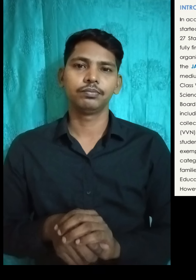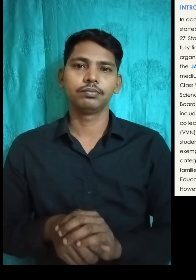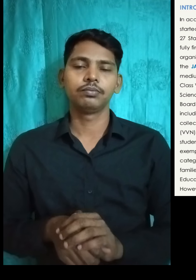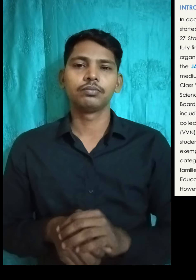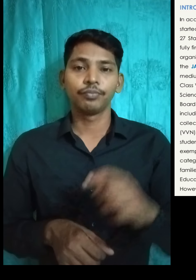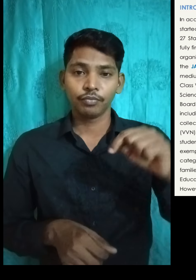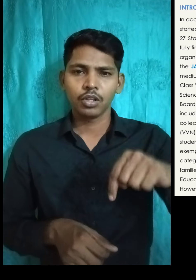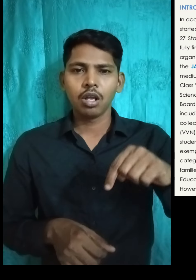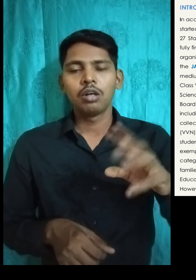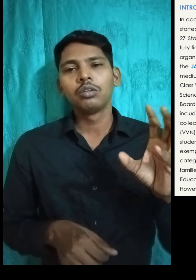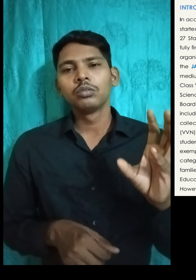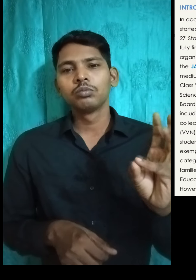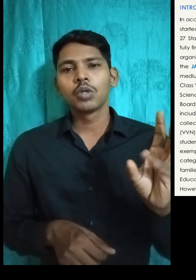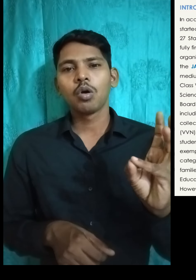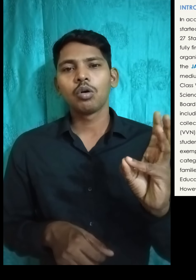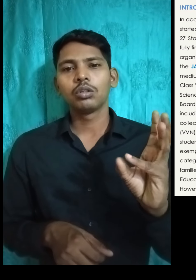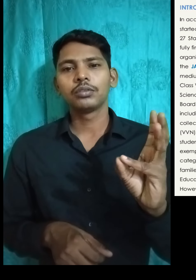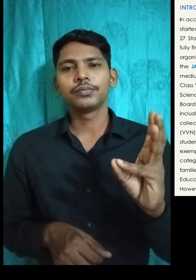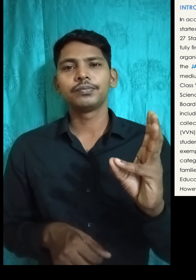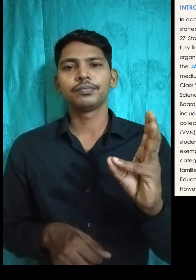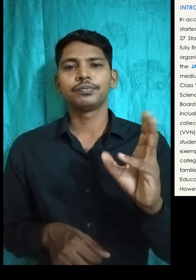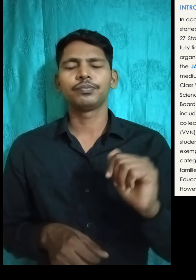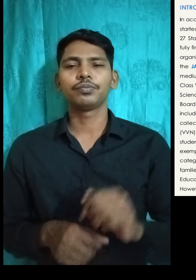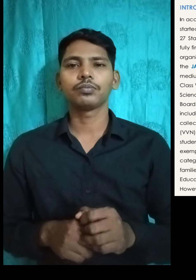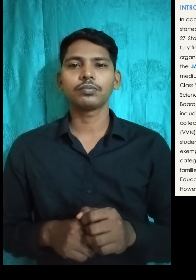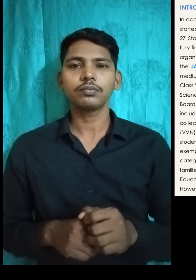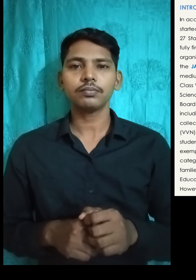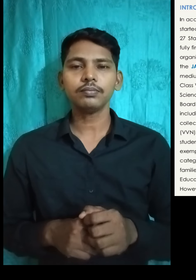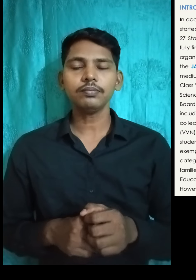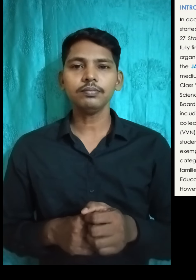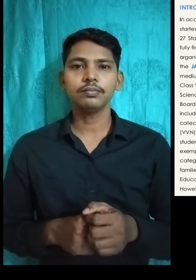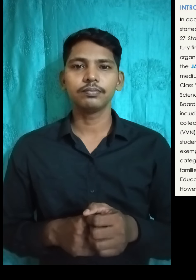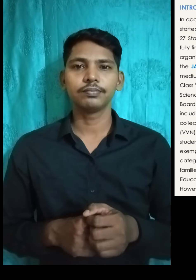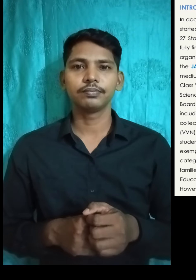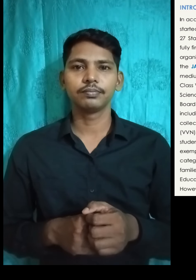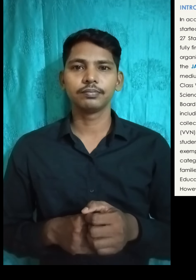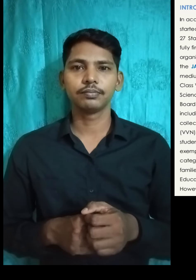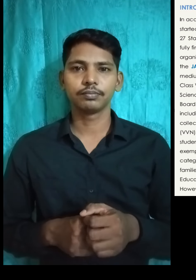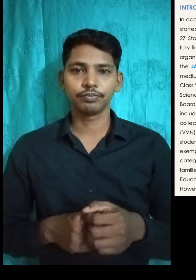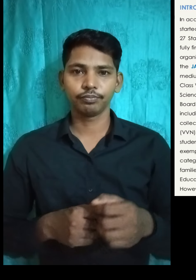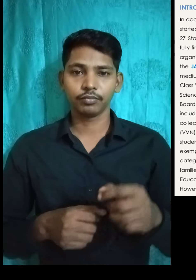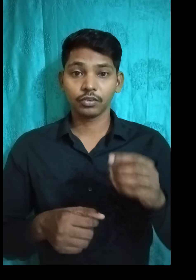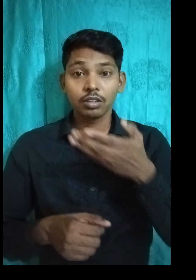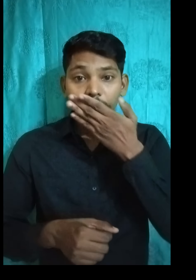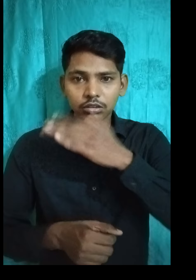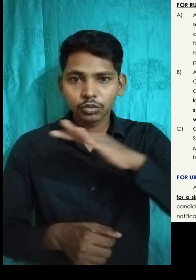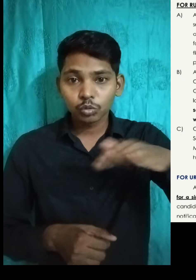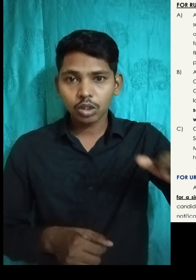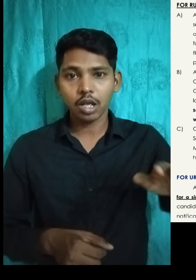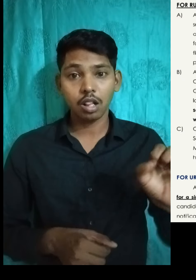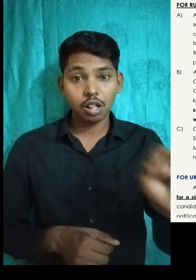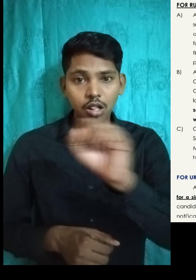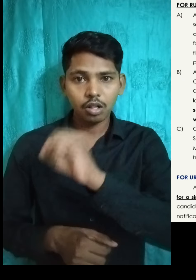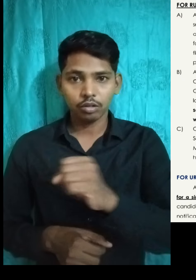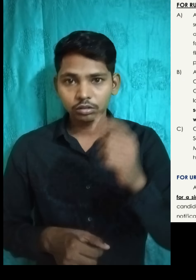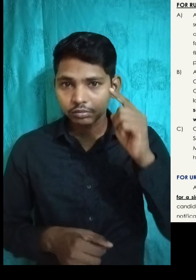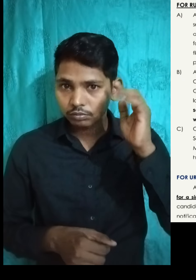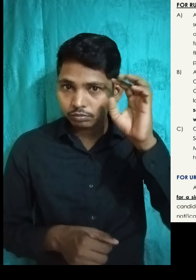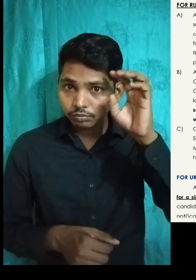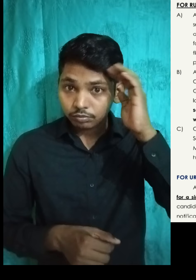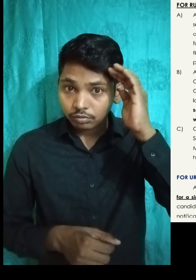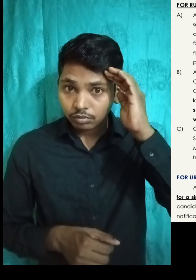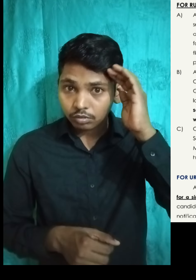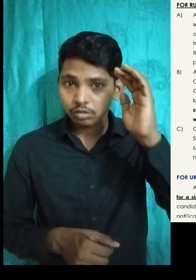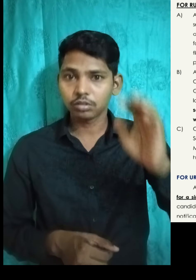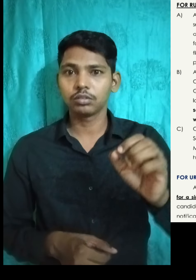जो कभी शहर में पढ़ाई नहीं किए हैं, अपने गांव के स्कूल में लगातार पढ़ रहे हैं, जिनका